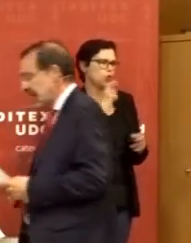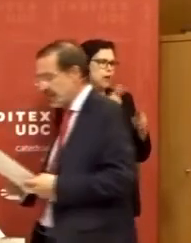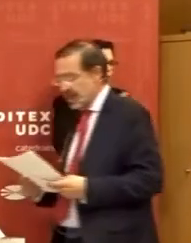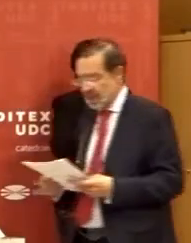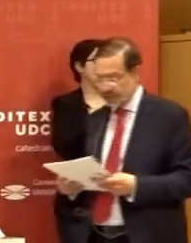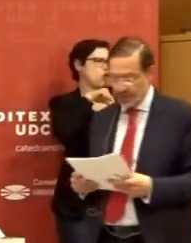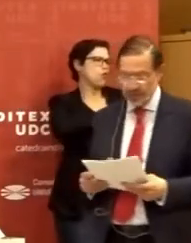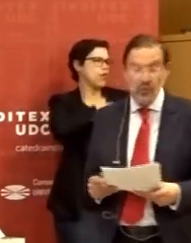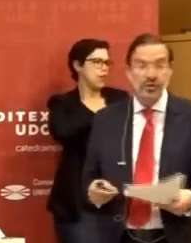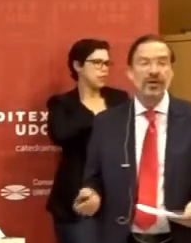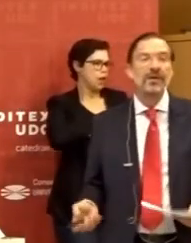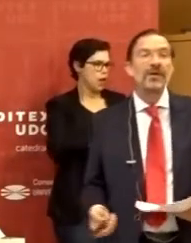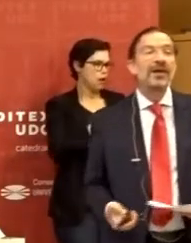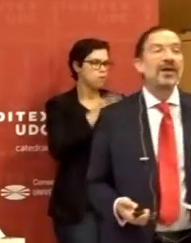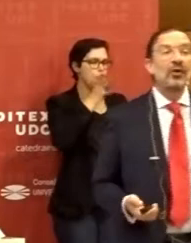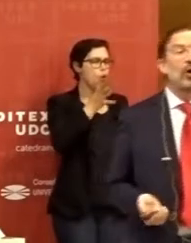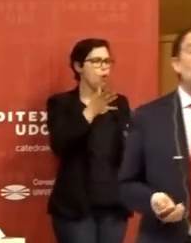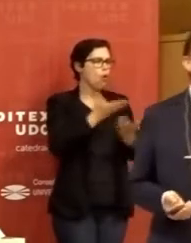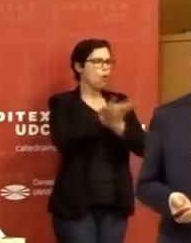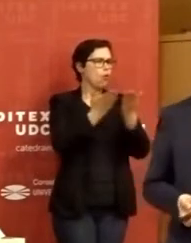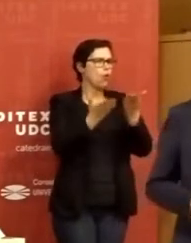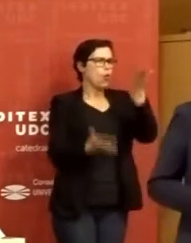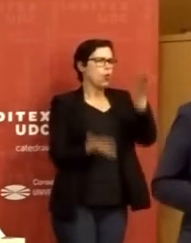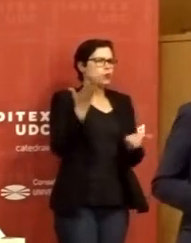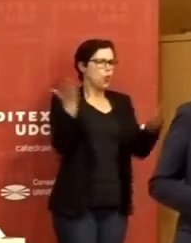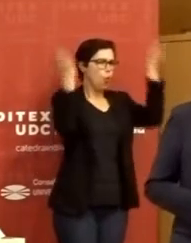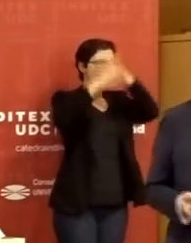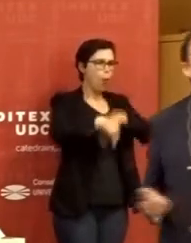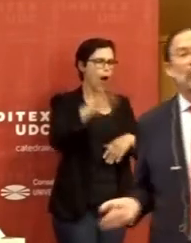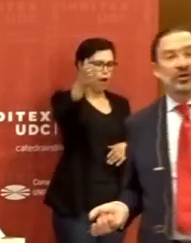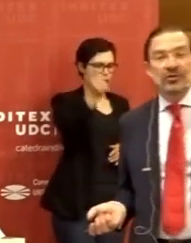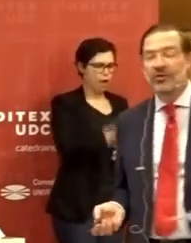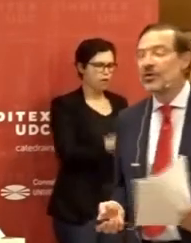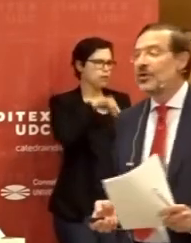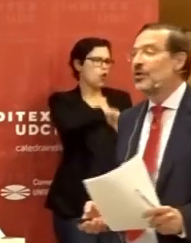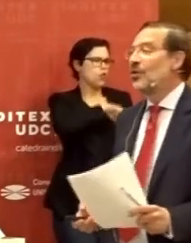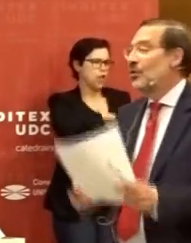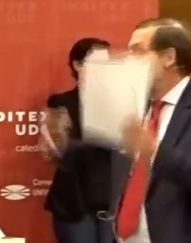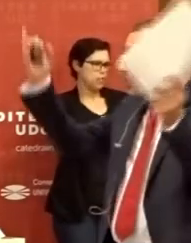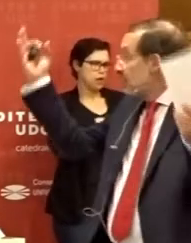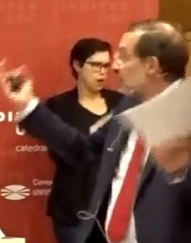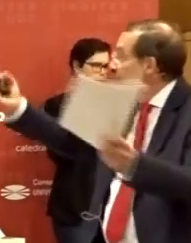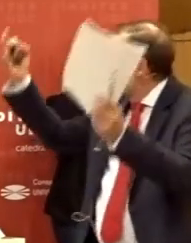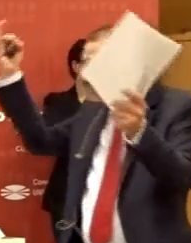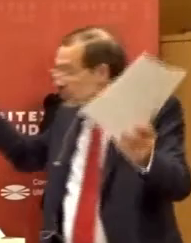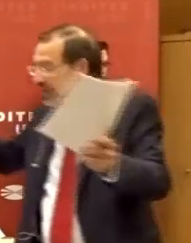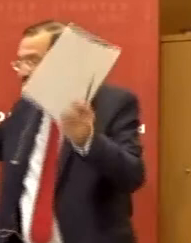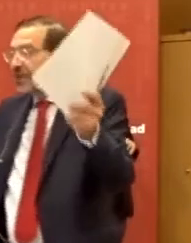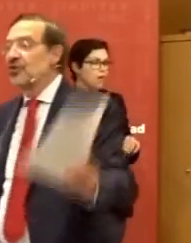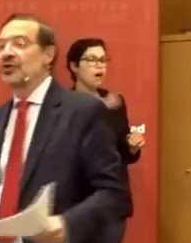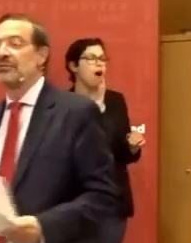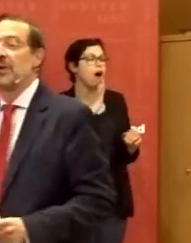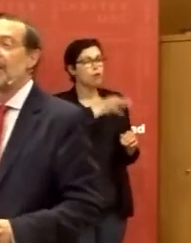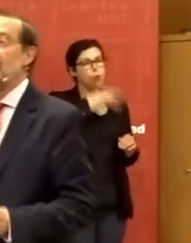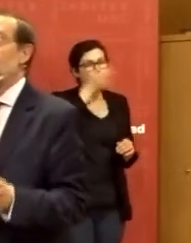social en remediar una situación injusta. Y luego, yo creo que el resumen de todo esto, o de muchas de